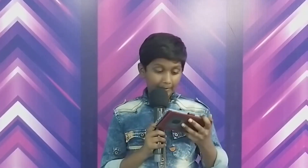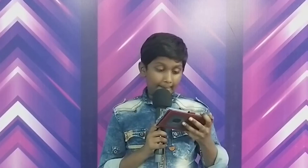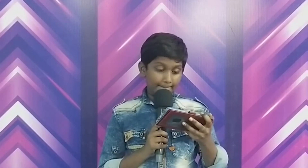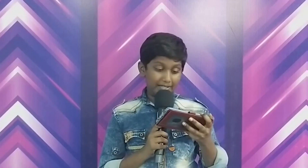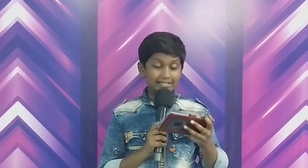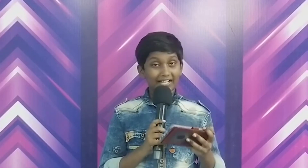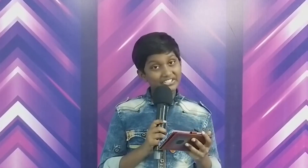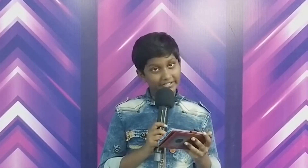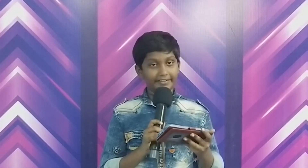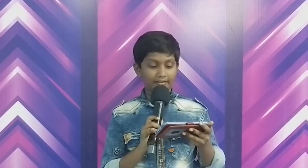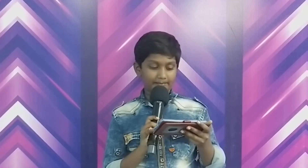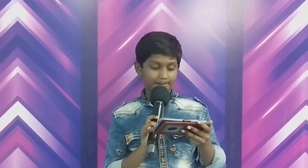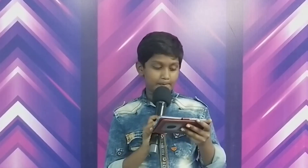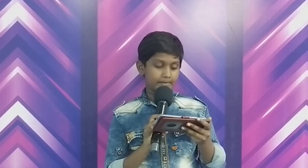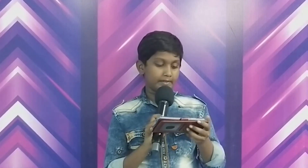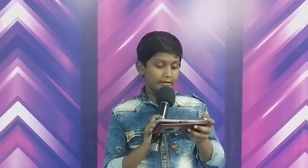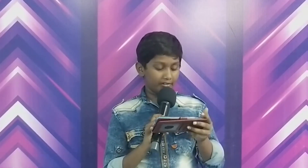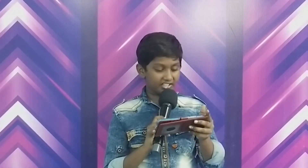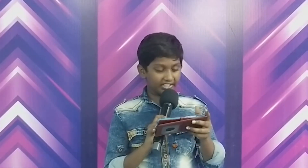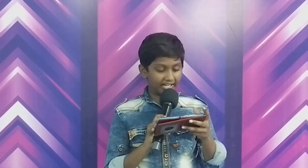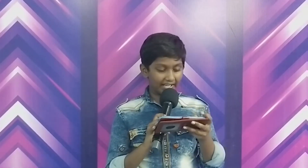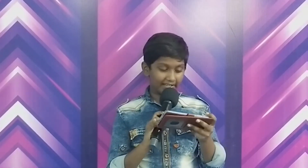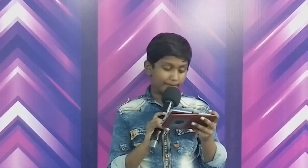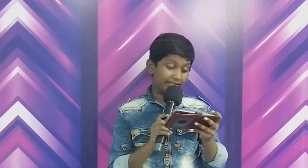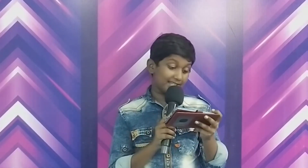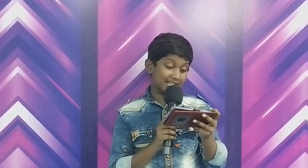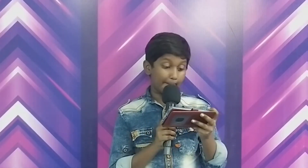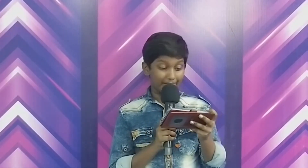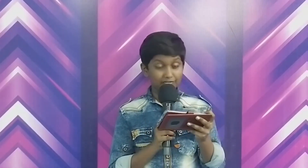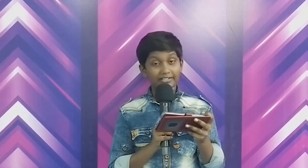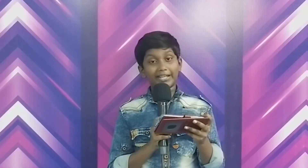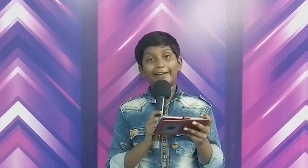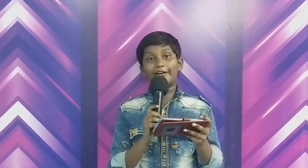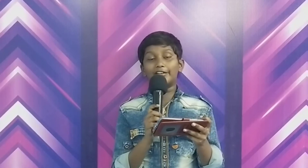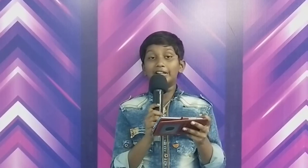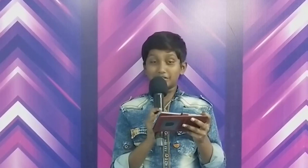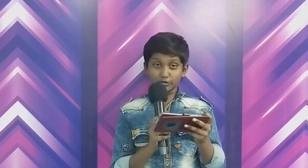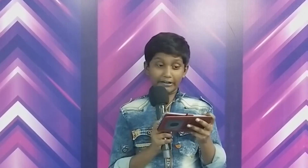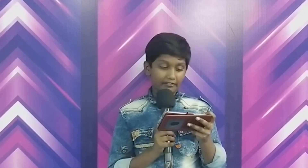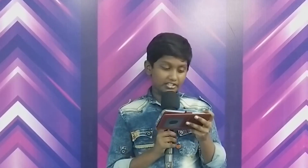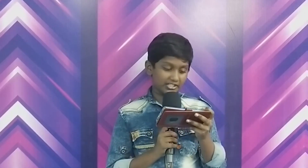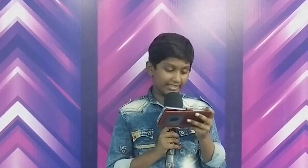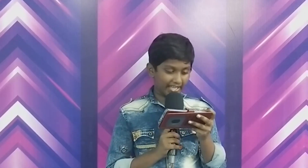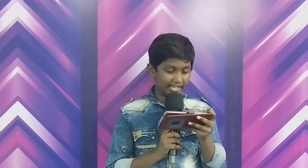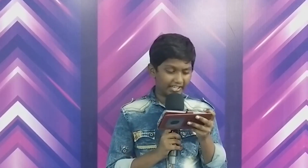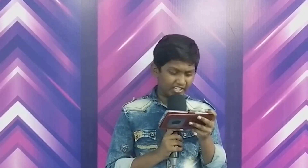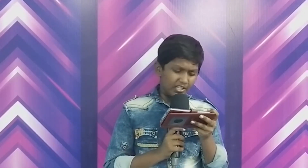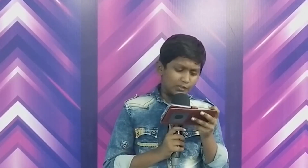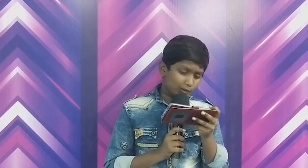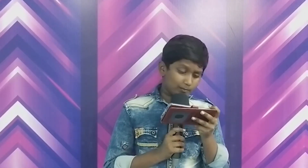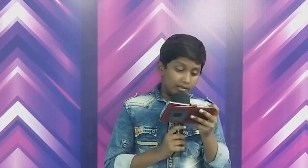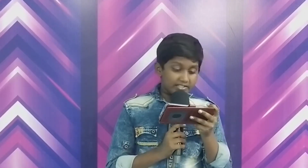पर बसा शहर। वचन लिया गया है मत्ती इसका 5वां अध्याय और 14वां वचन, कहता